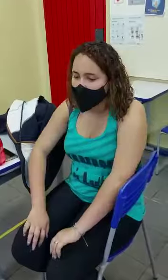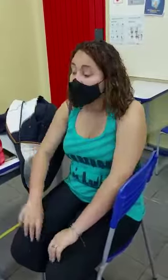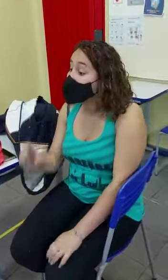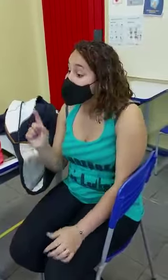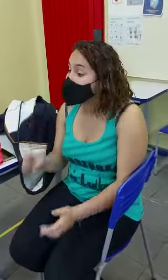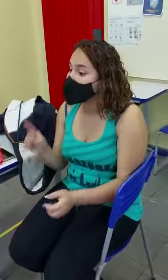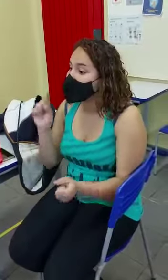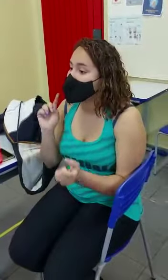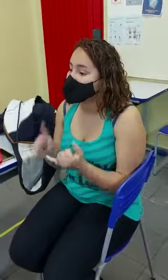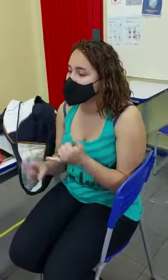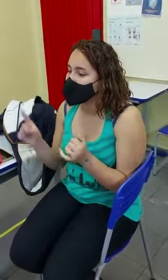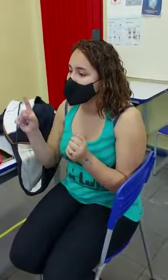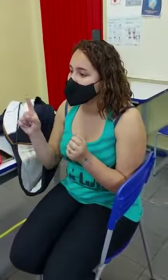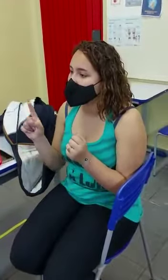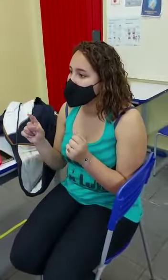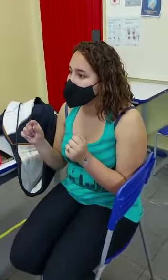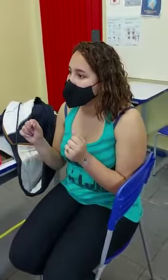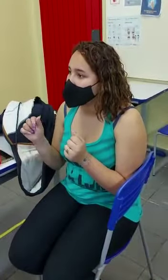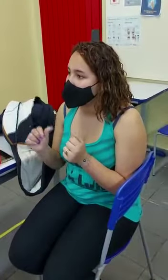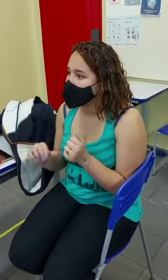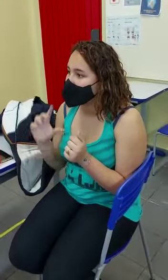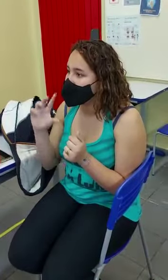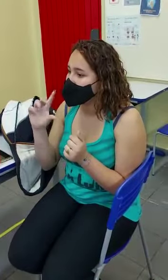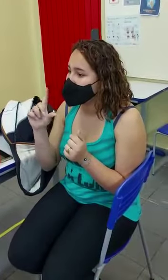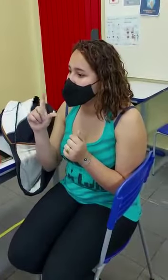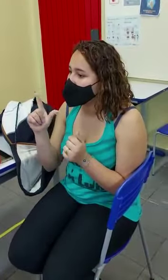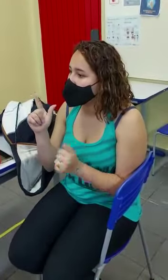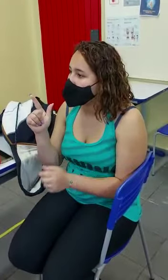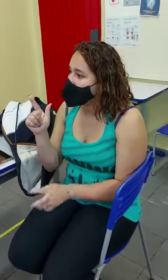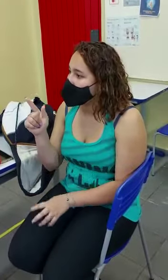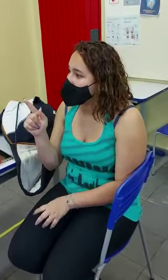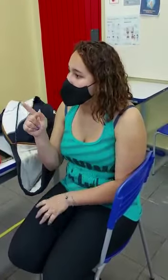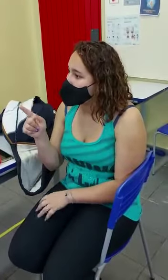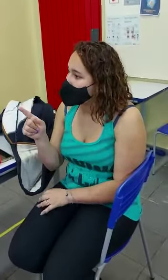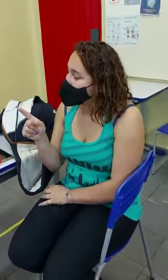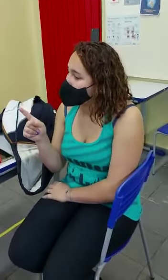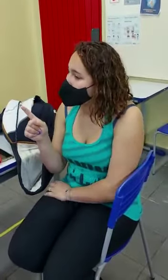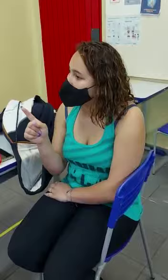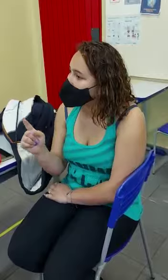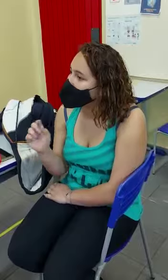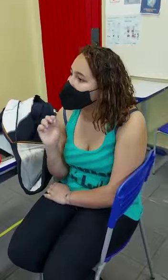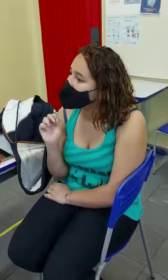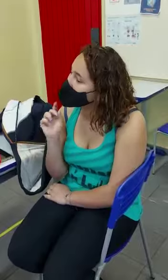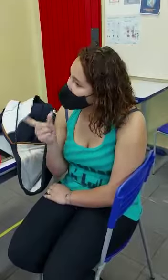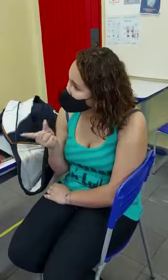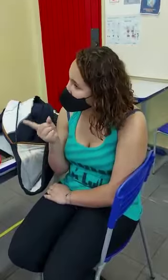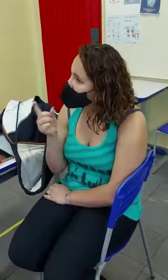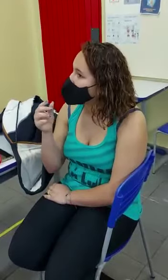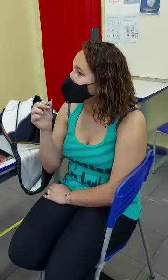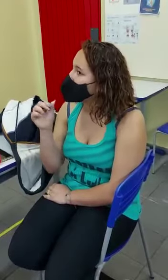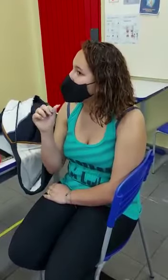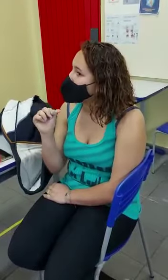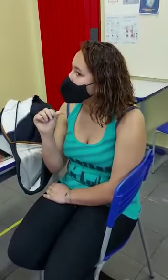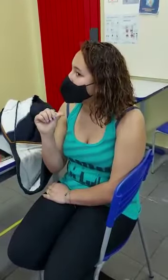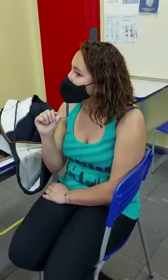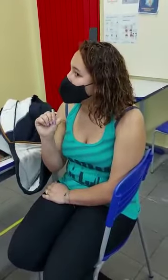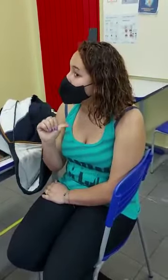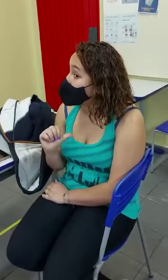Minha caneta, meu projetor, minha cachorra, minha janela, meu